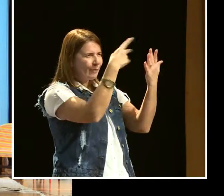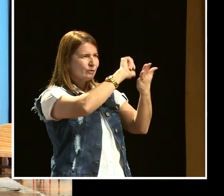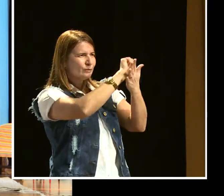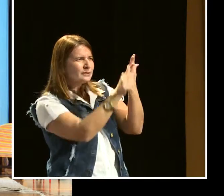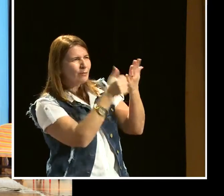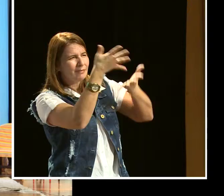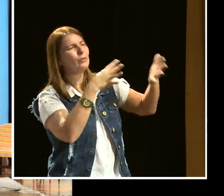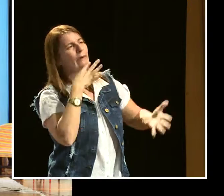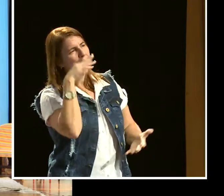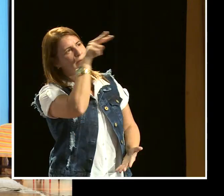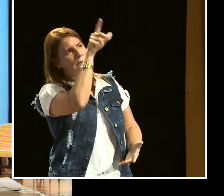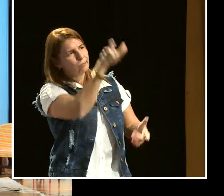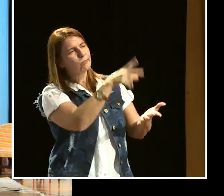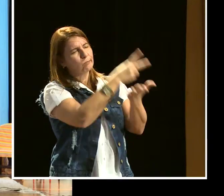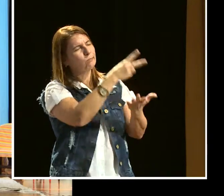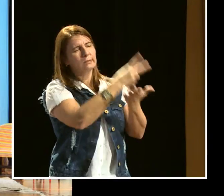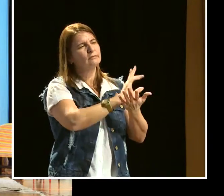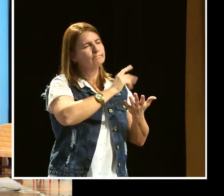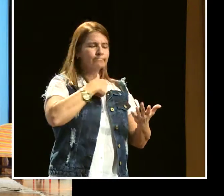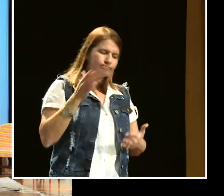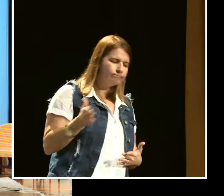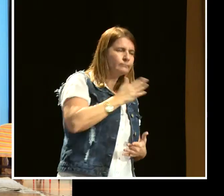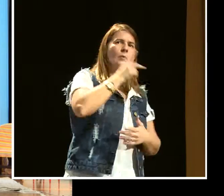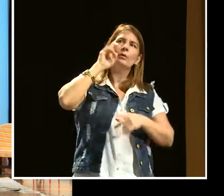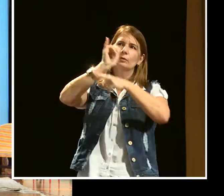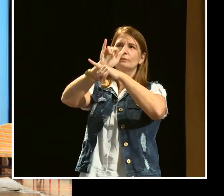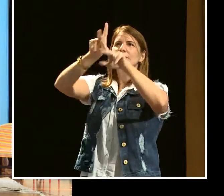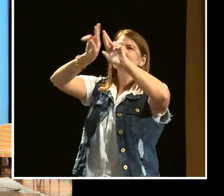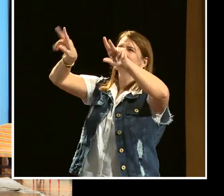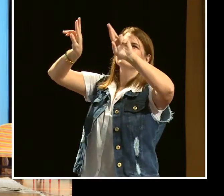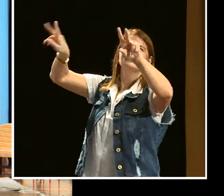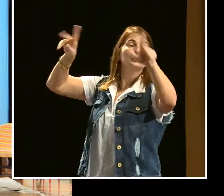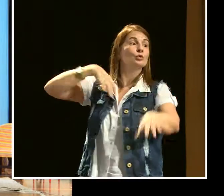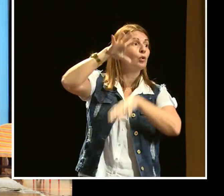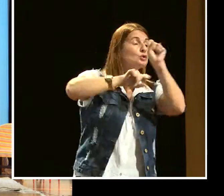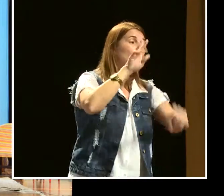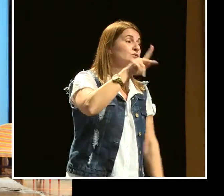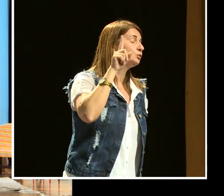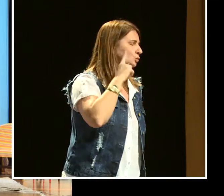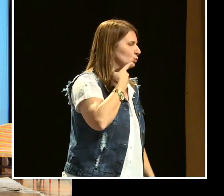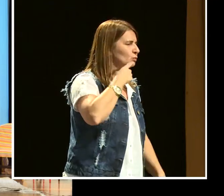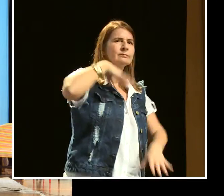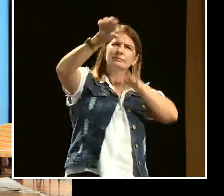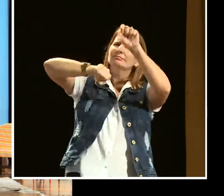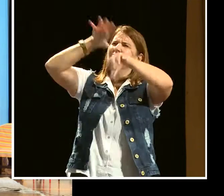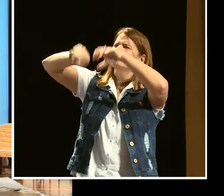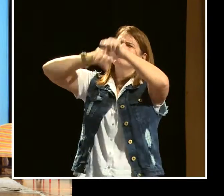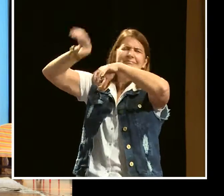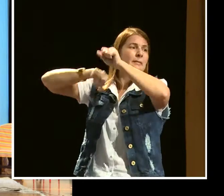os professores sinalizam e fazem sempre a mesma produção em língua de sinais. Então, a importância de